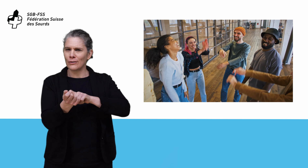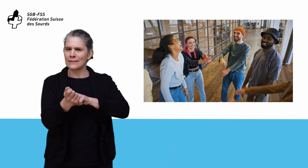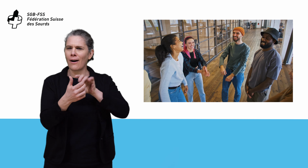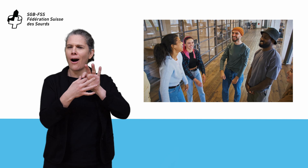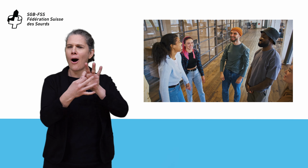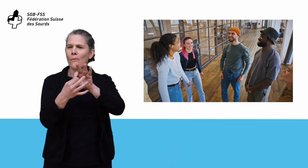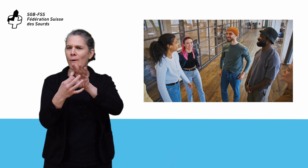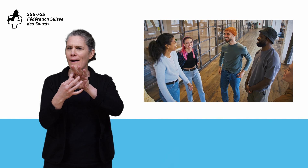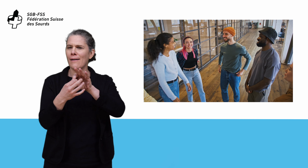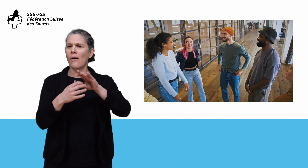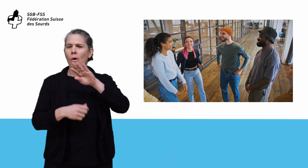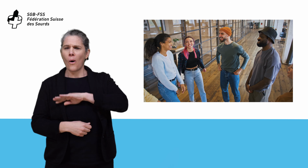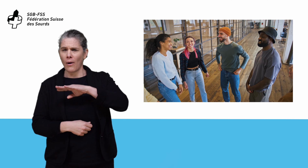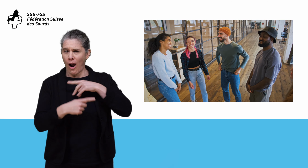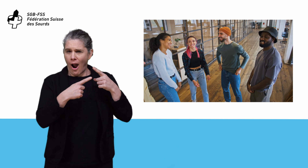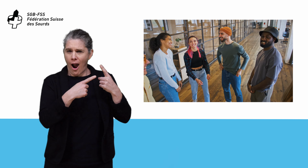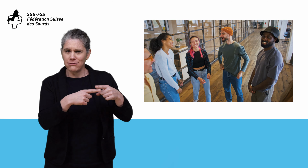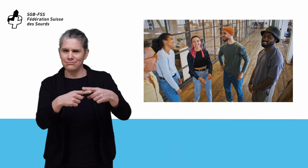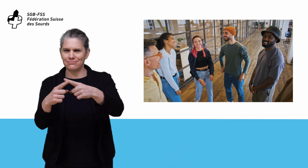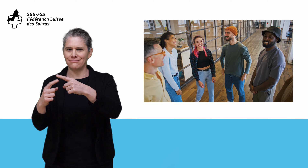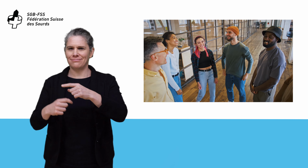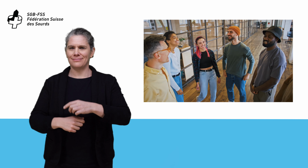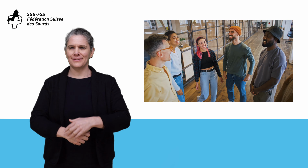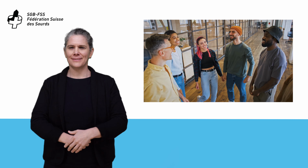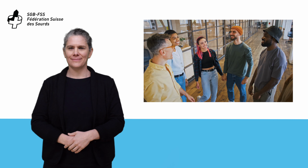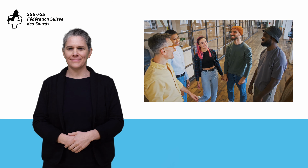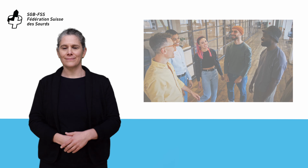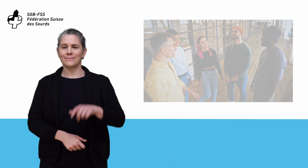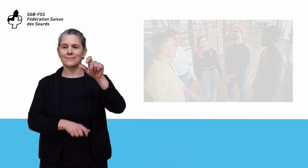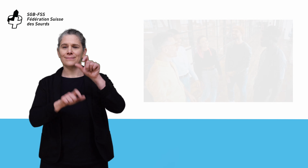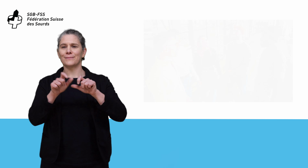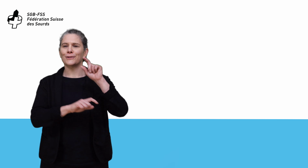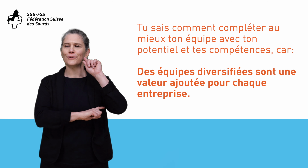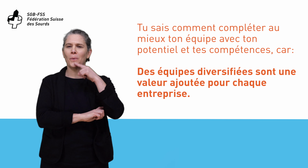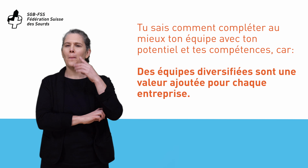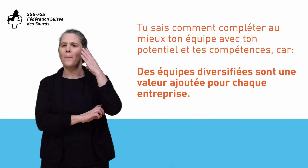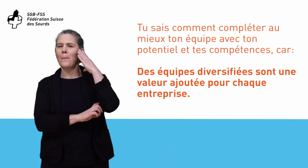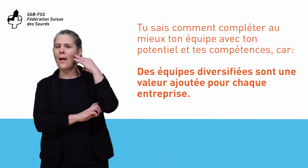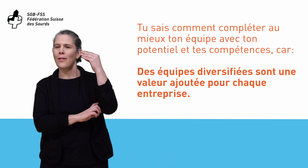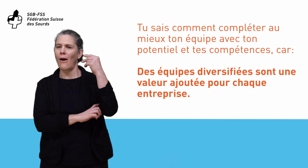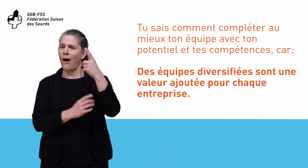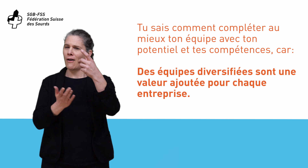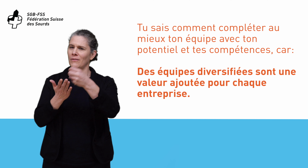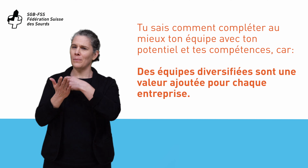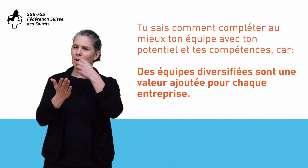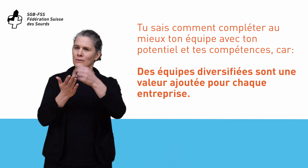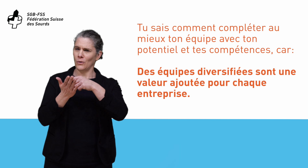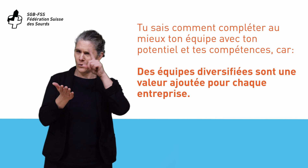origines et des compétences différentes des collaborateurs. Les personnes sourdes et malentendantes ont le